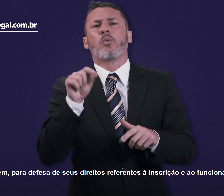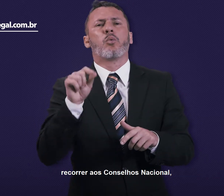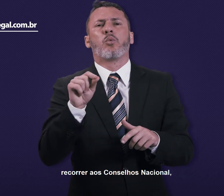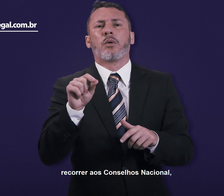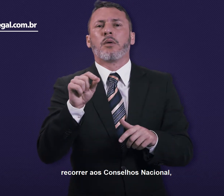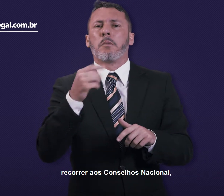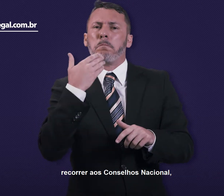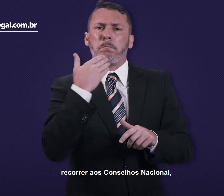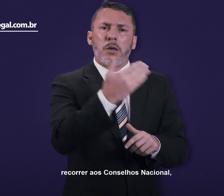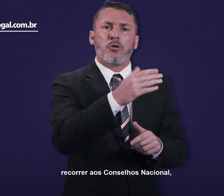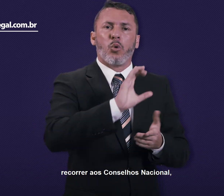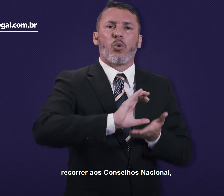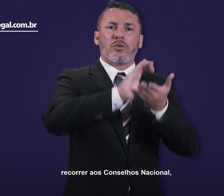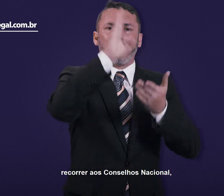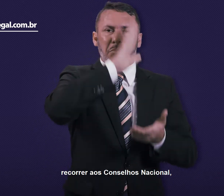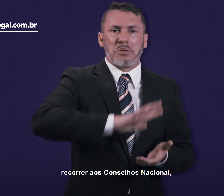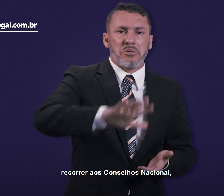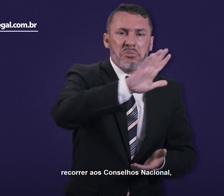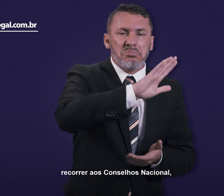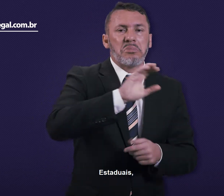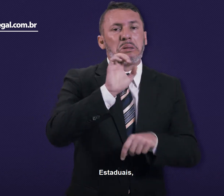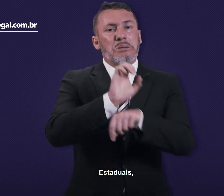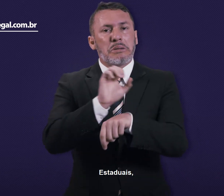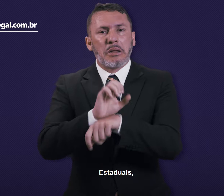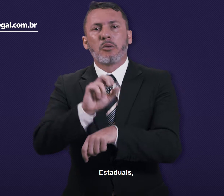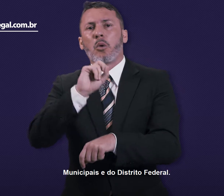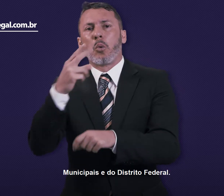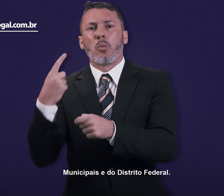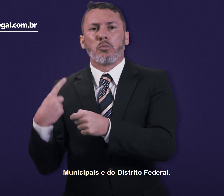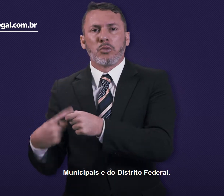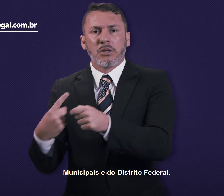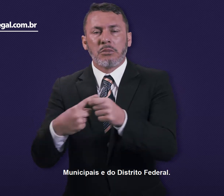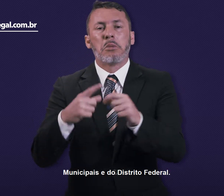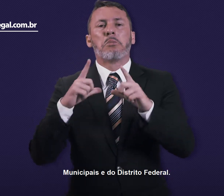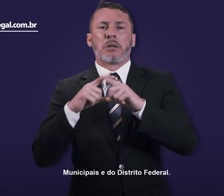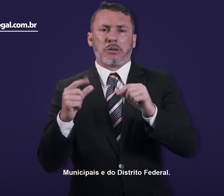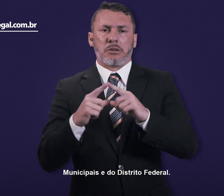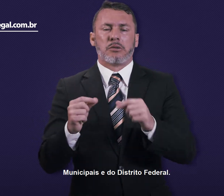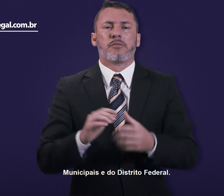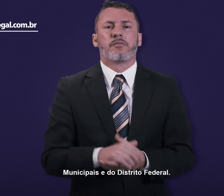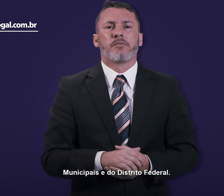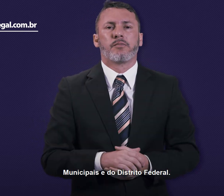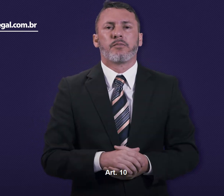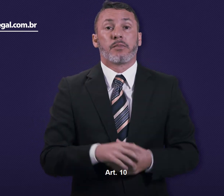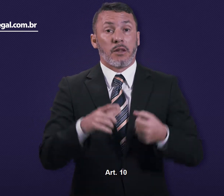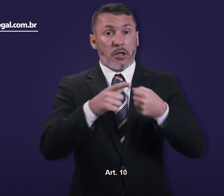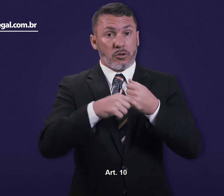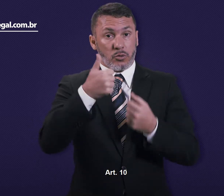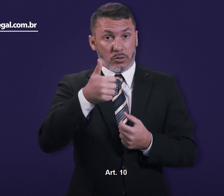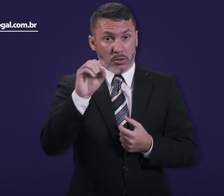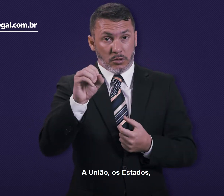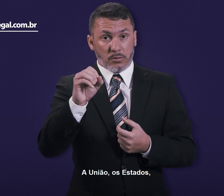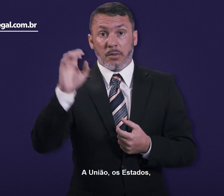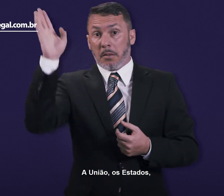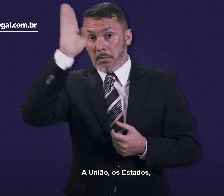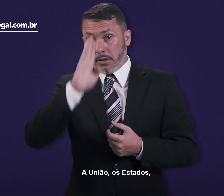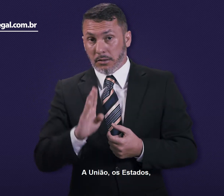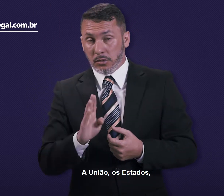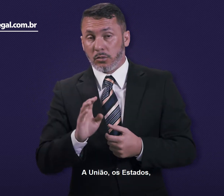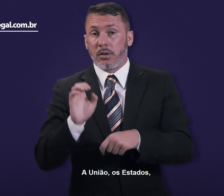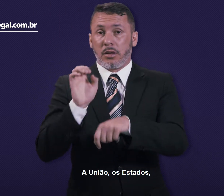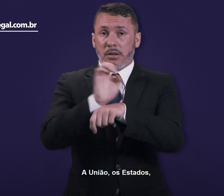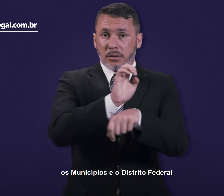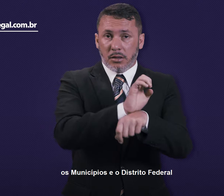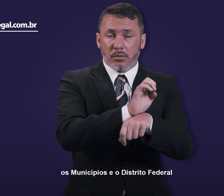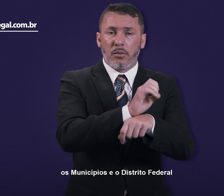funcionamento, recorrer aos Conselhos Nacional, Estaduais, Municipais e do Distrito Federal. Artigo 10. A União,